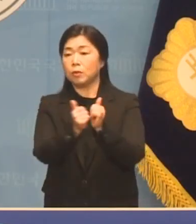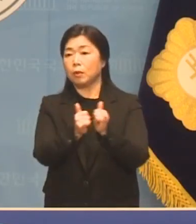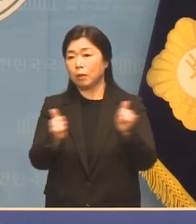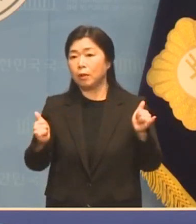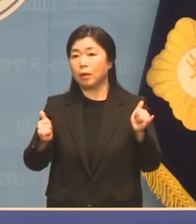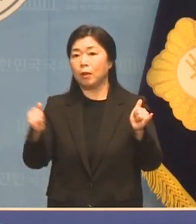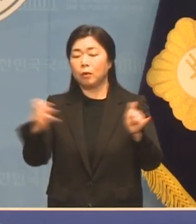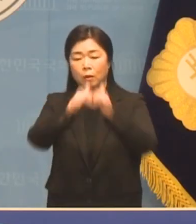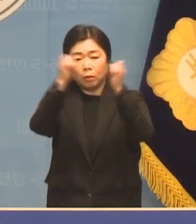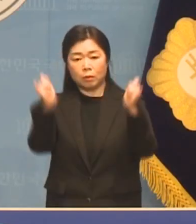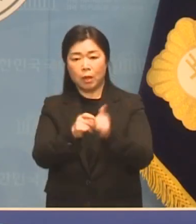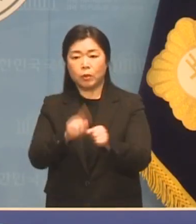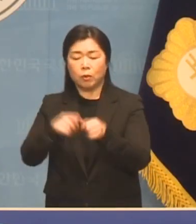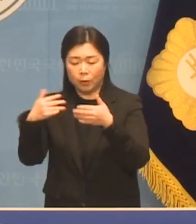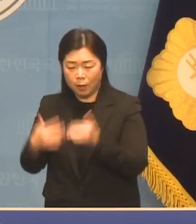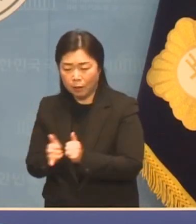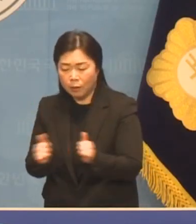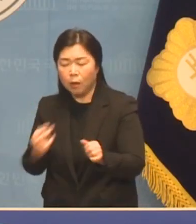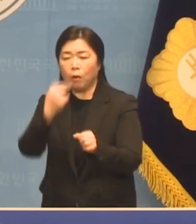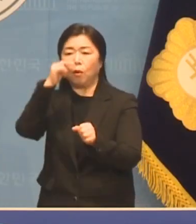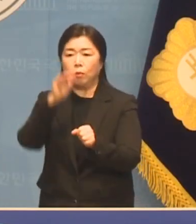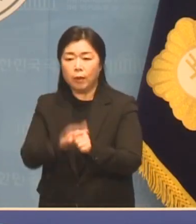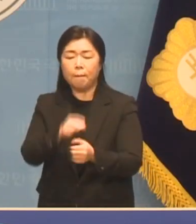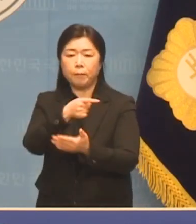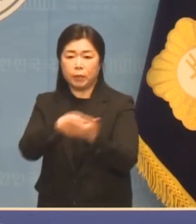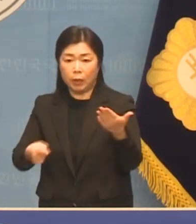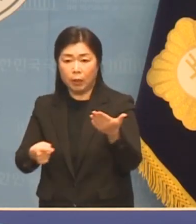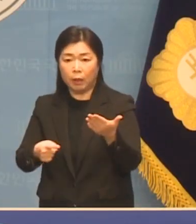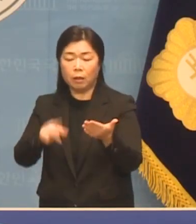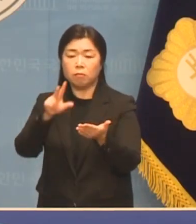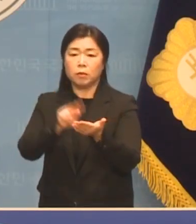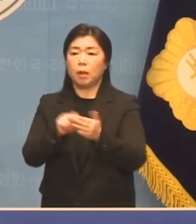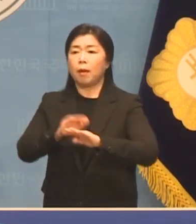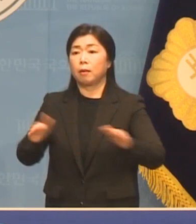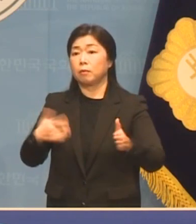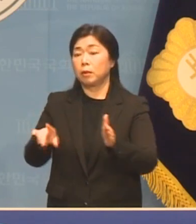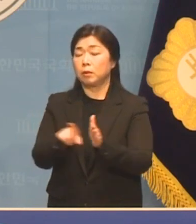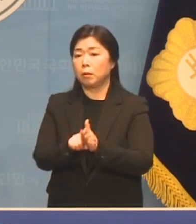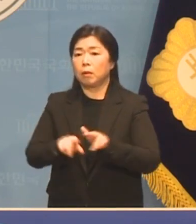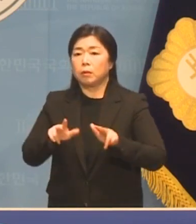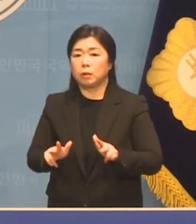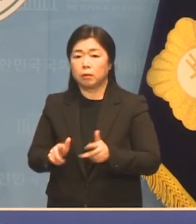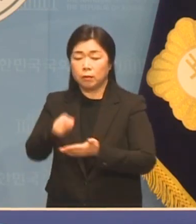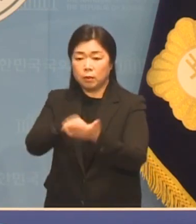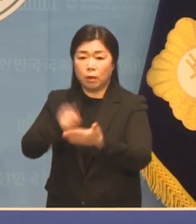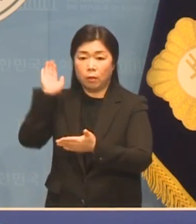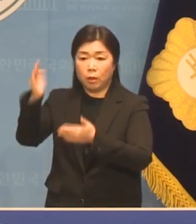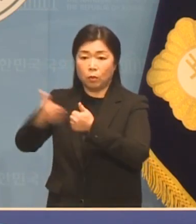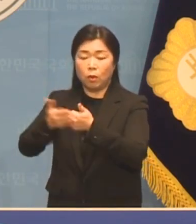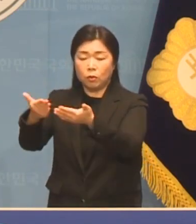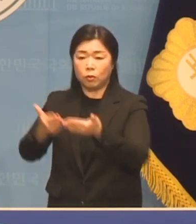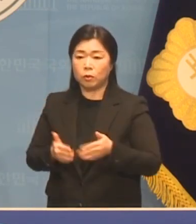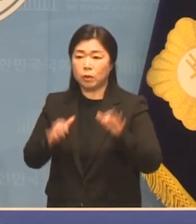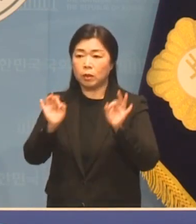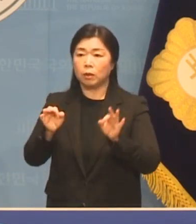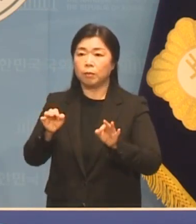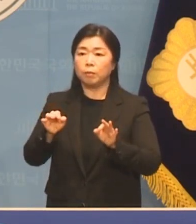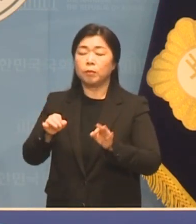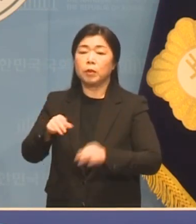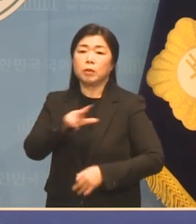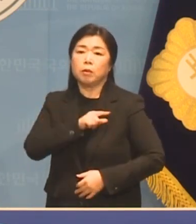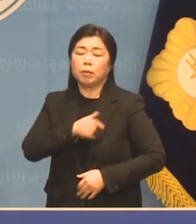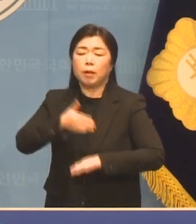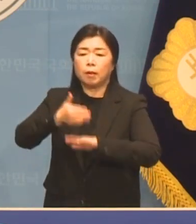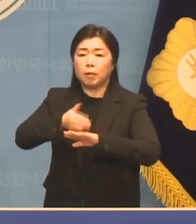노동자와 사회적 약자의 억울한 피해 회복을 위해 이 자리를 마련해 주신 김영주 의원님께